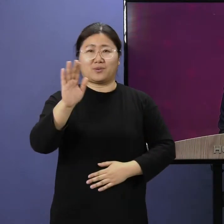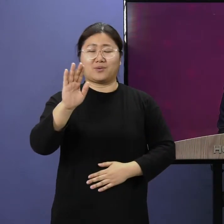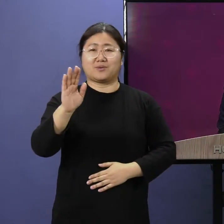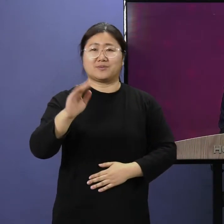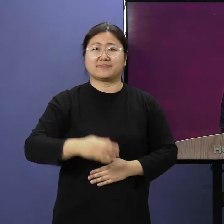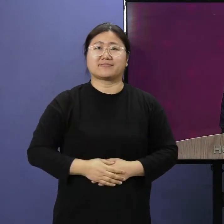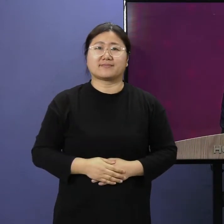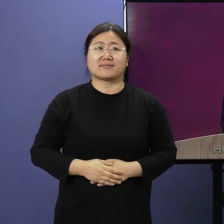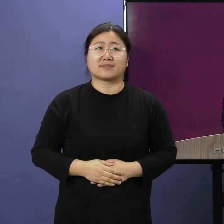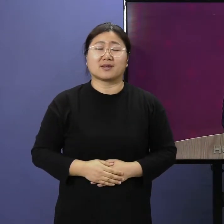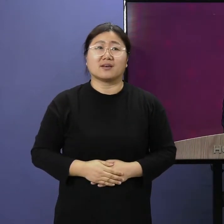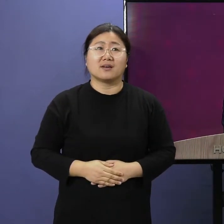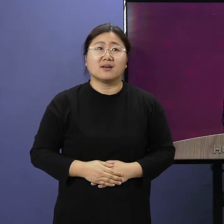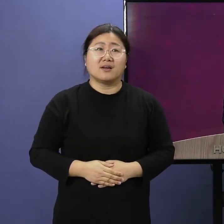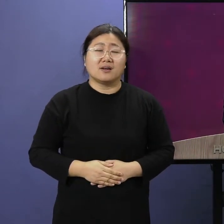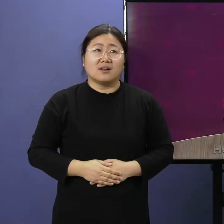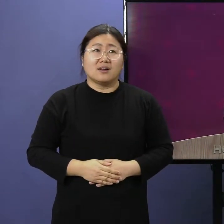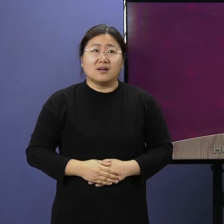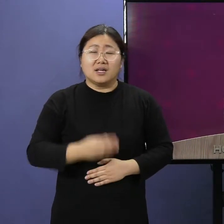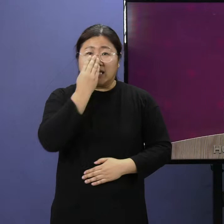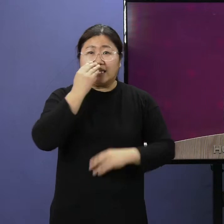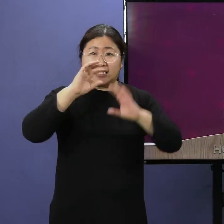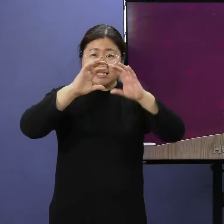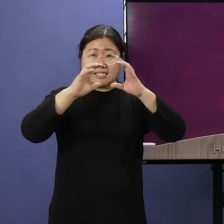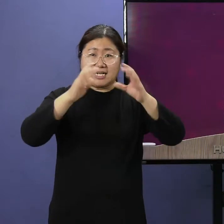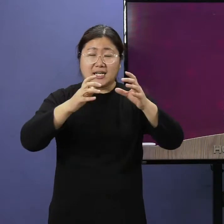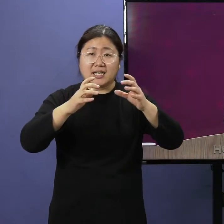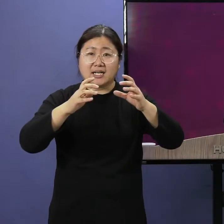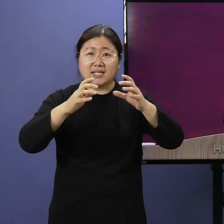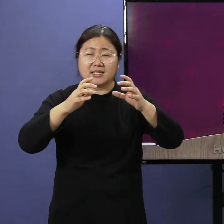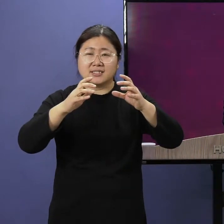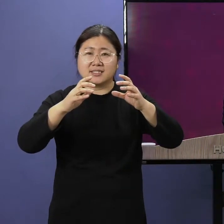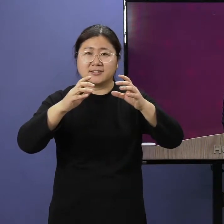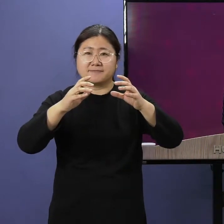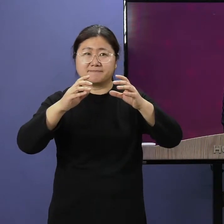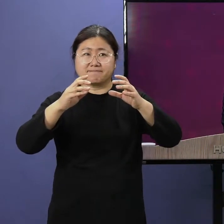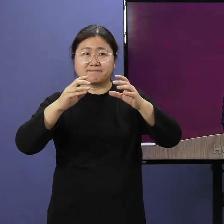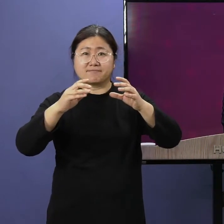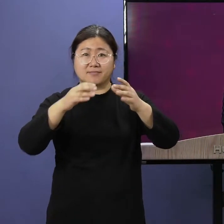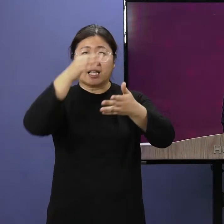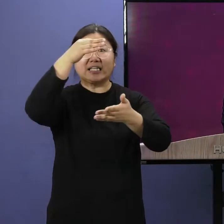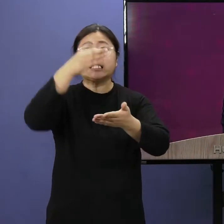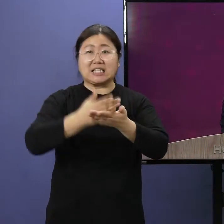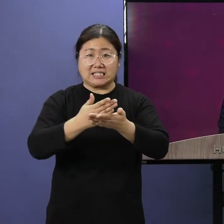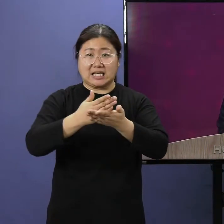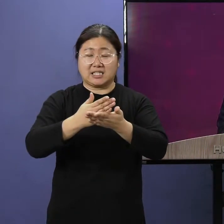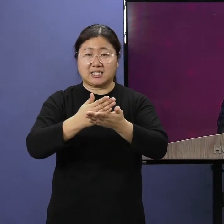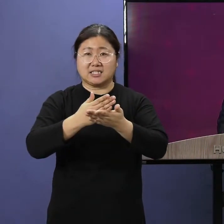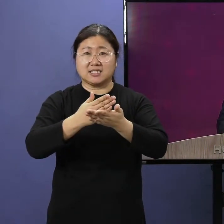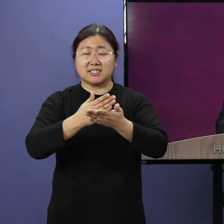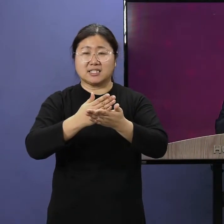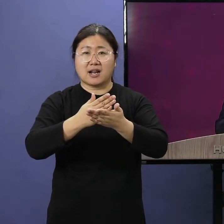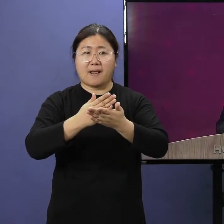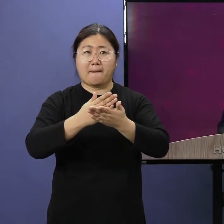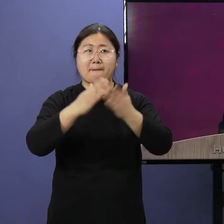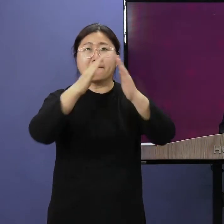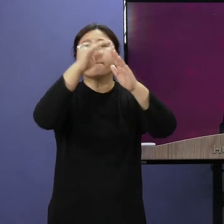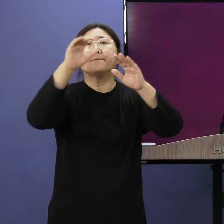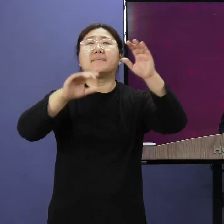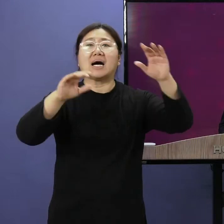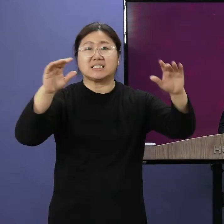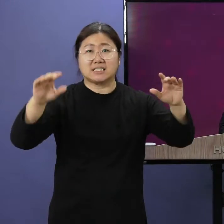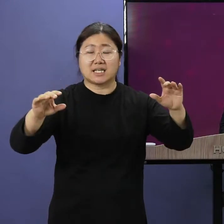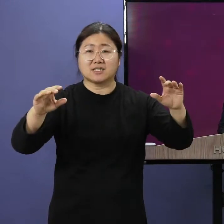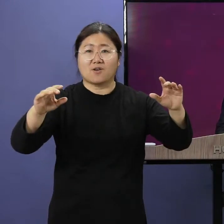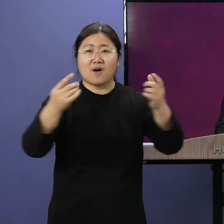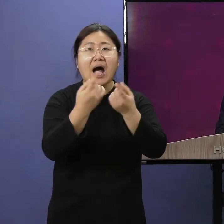실질적으로 재산을 함께 같이 공유해서 쓰는 부분이 있었습니다. 그래서 마을 공동의 화덕이나